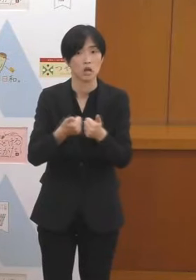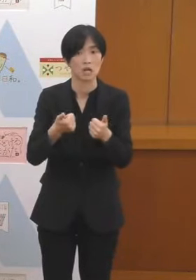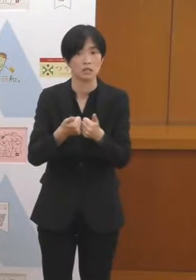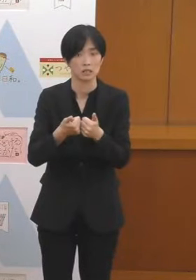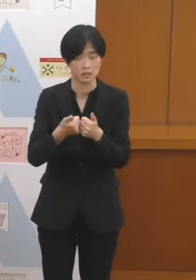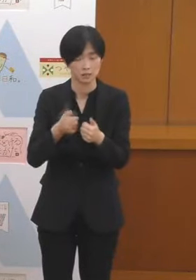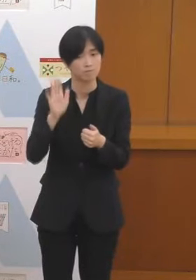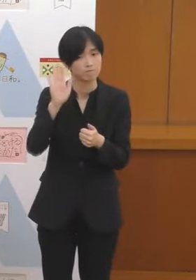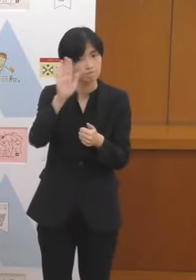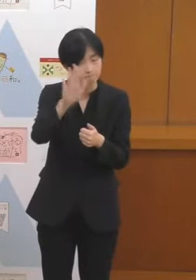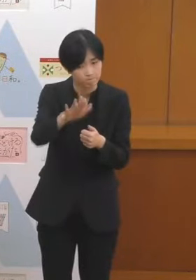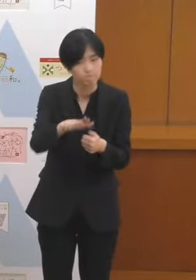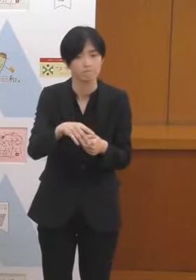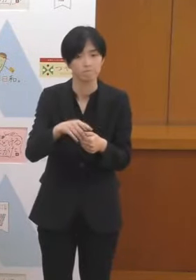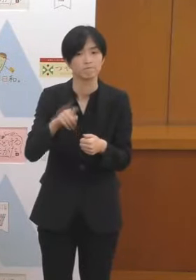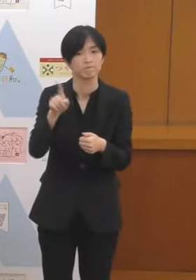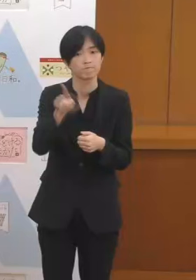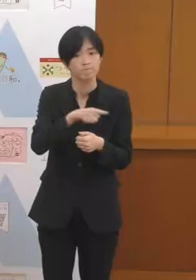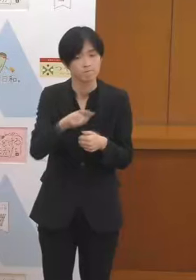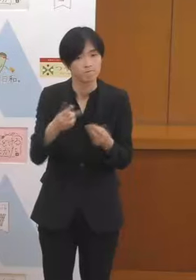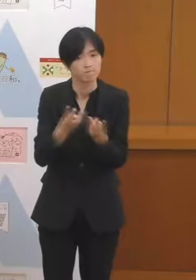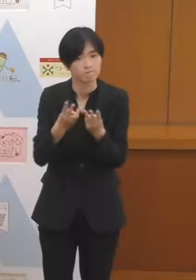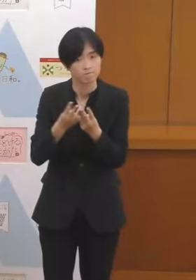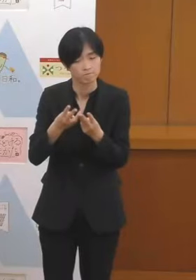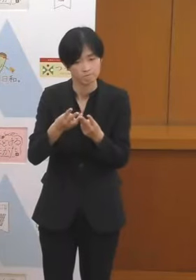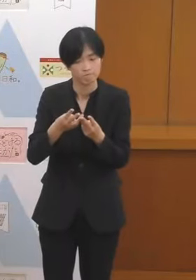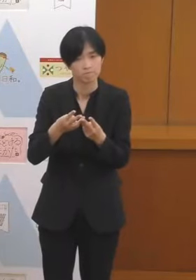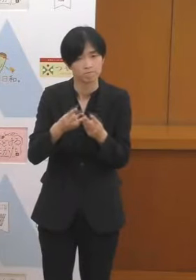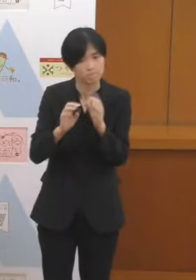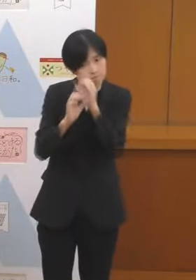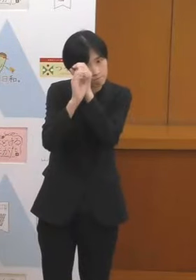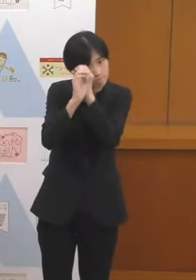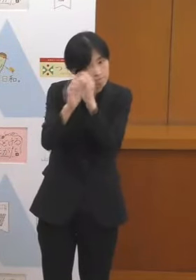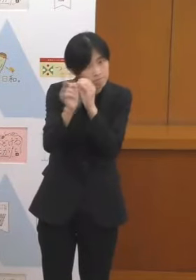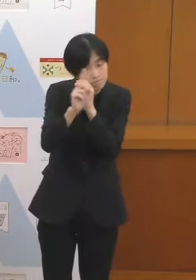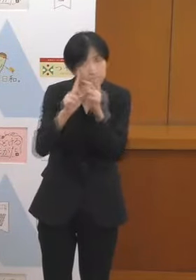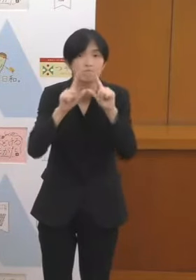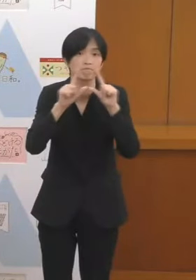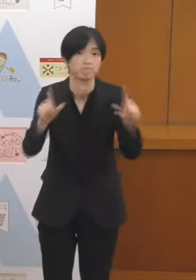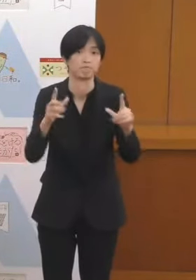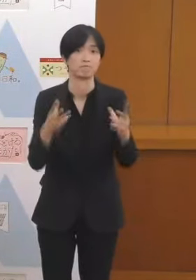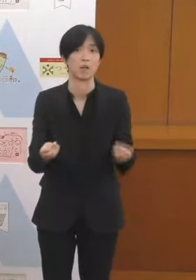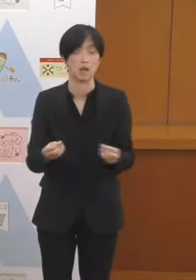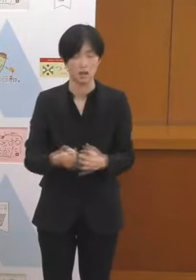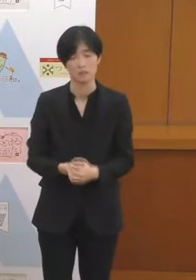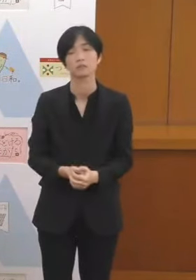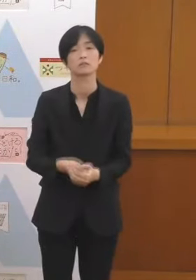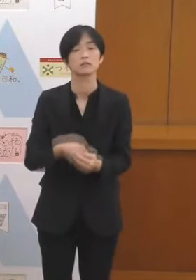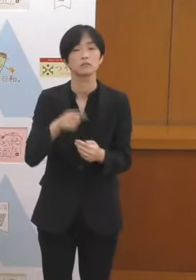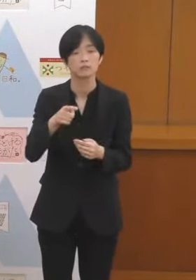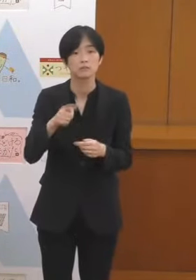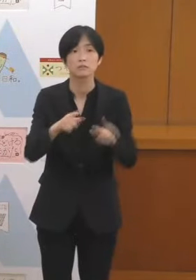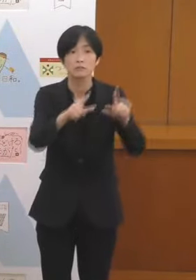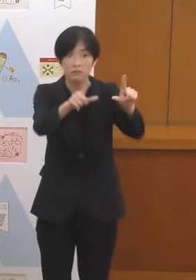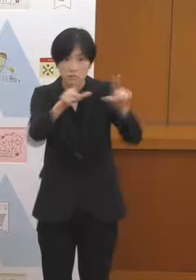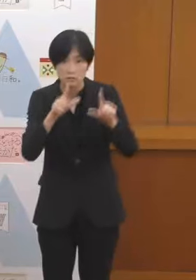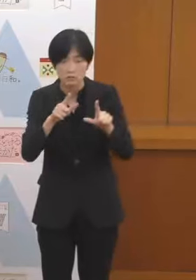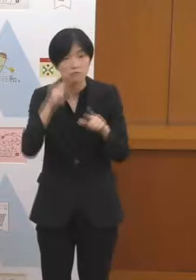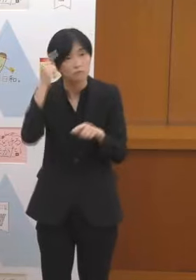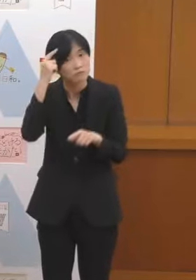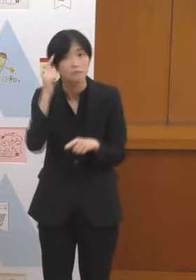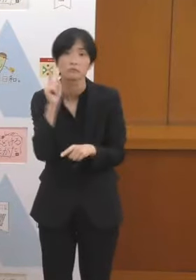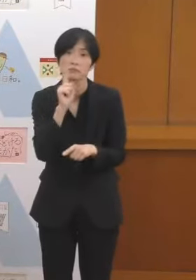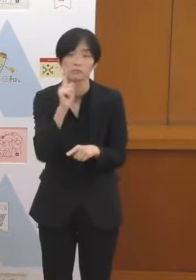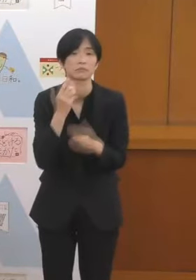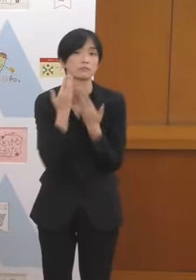基づくえ持続可能性分析結果リストを先日公表しましたこの公表結果について知事の直感を